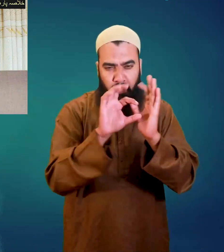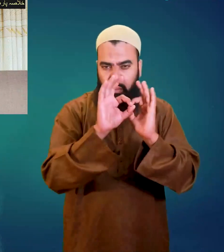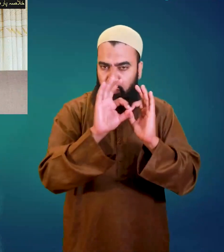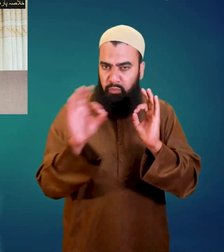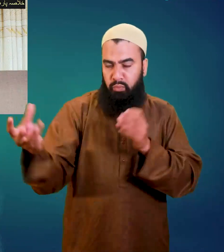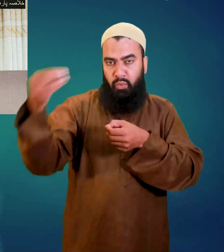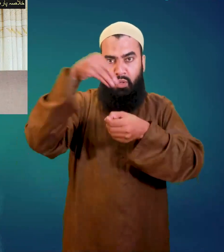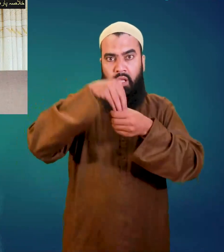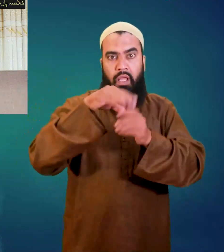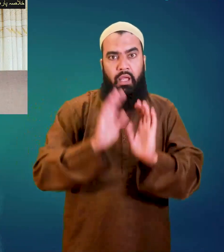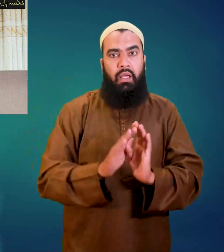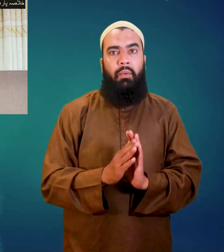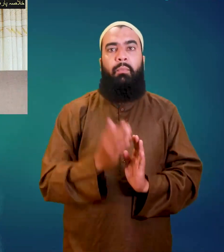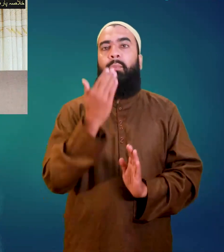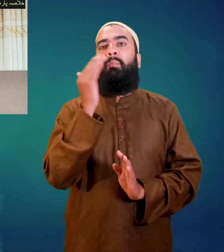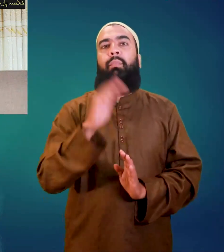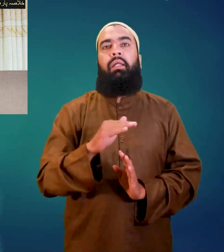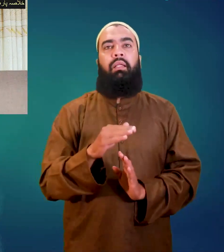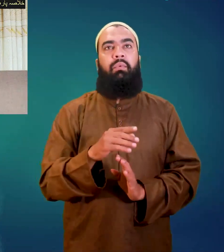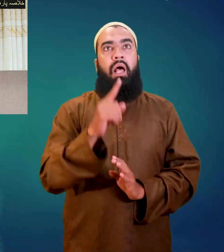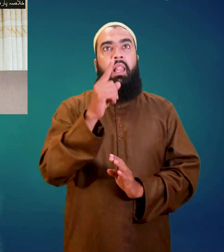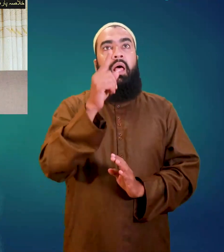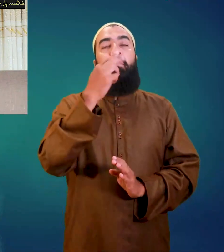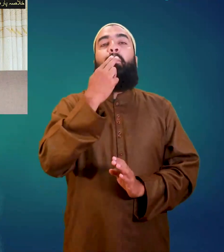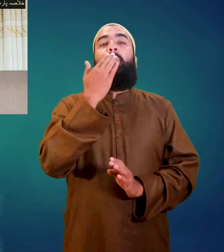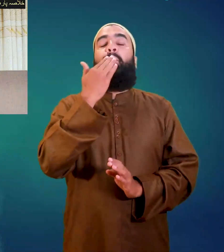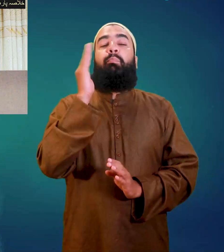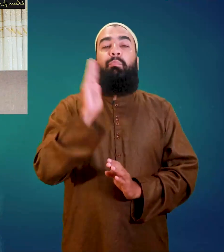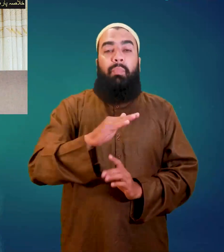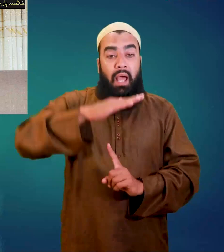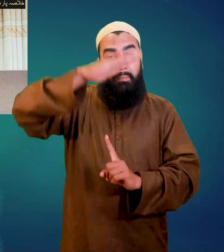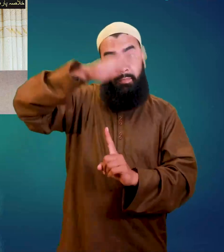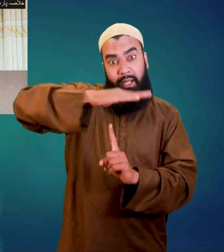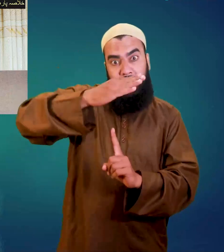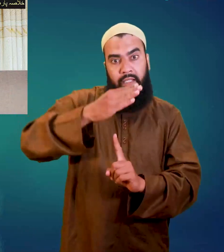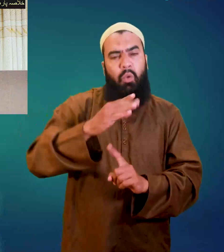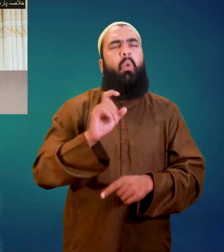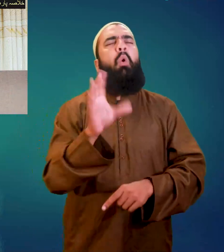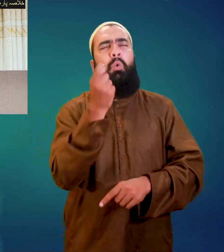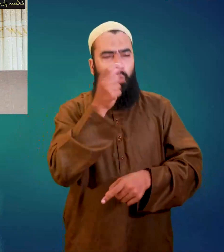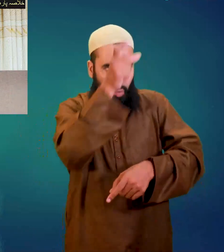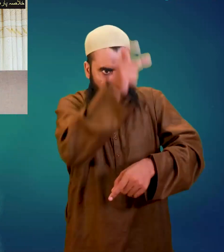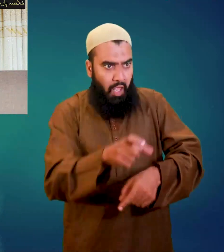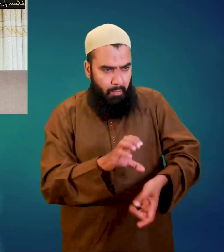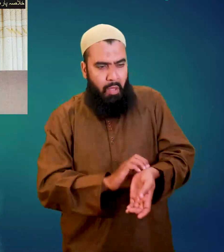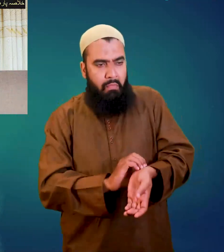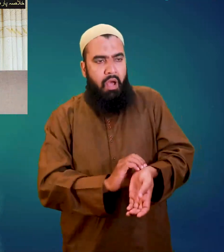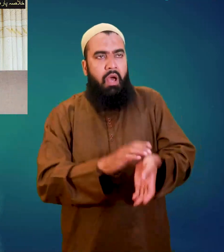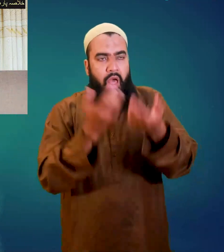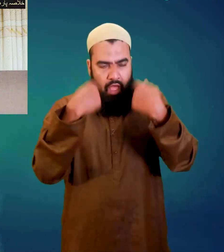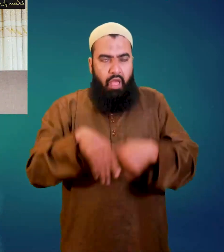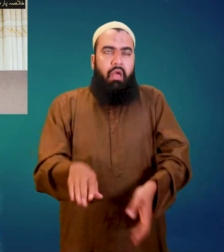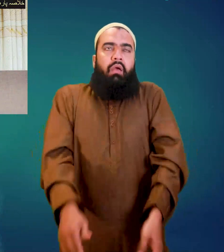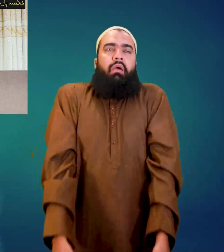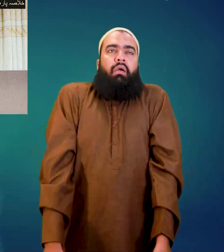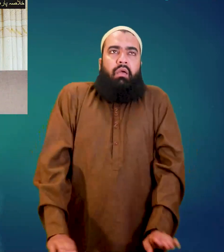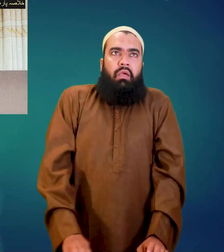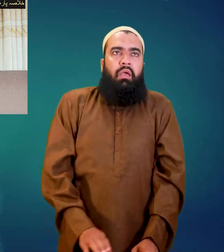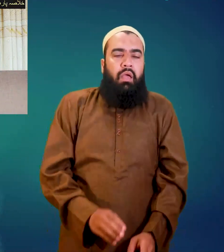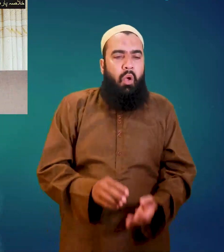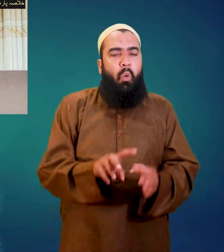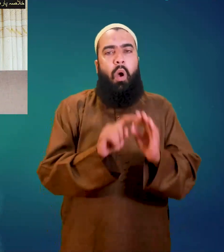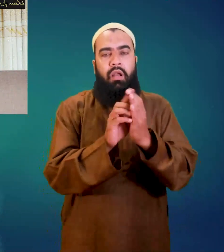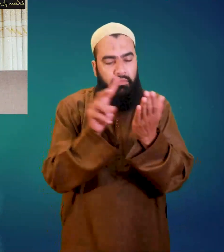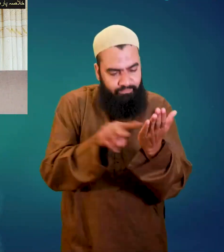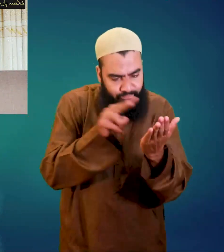داخل ہیں کہ ان کو پڑھ کر اگر بیمار پر دم کیا جائے تو اللہ کی طرف سے اسے، اللہ کے حکم سے اسے شفا مل